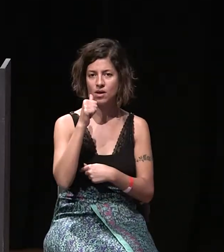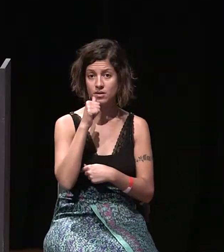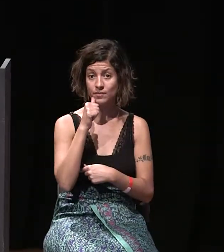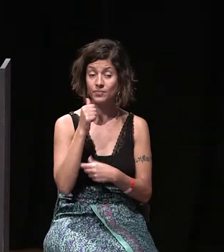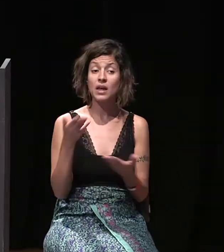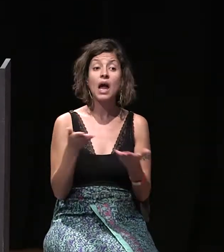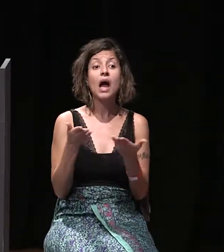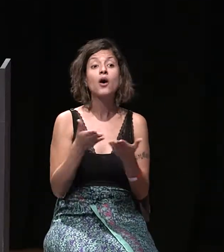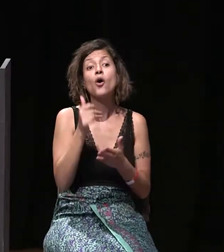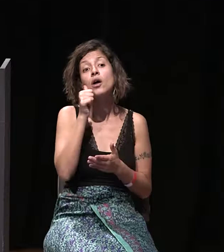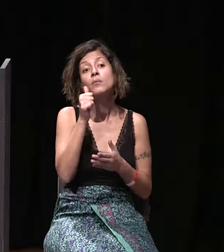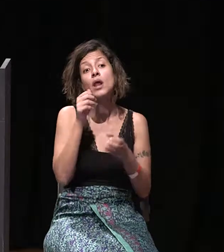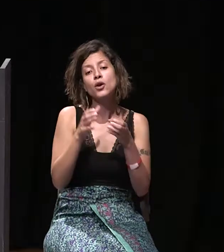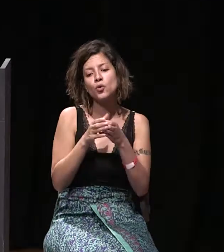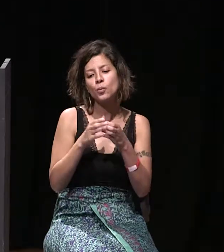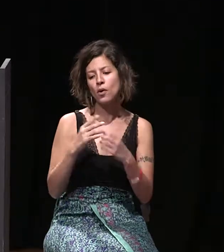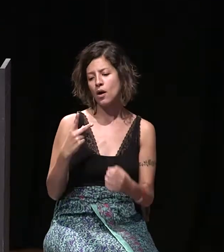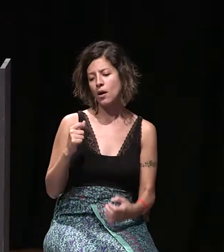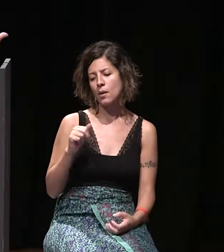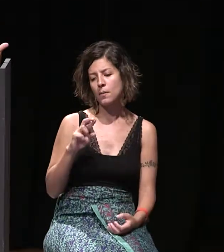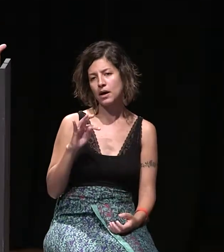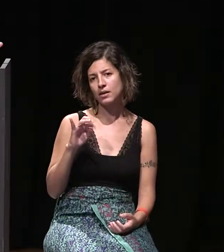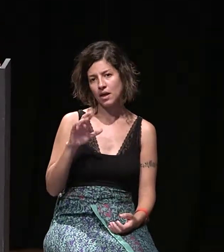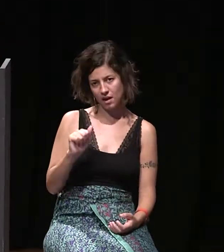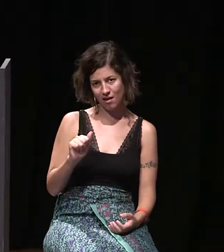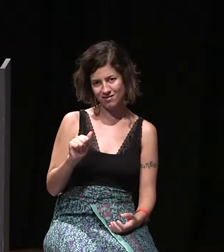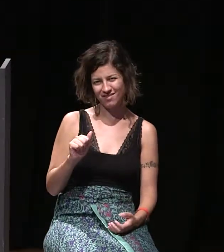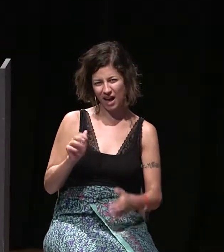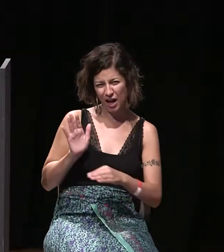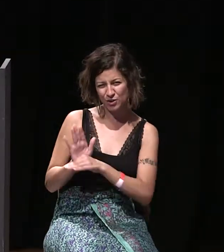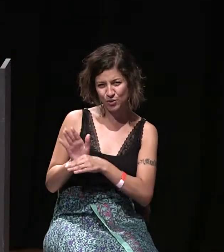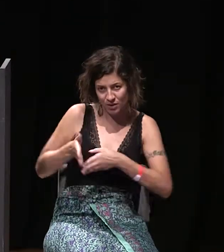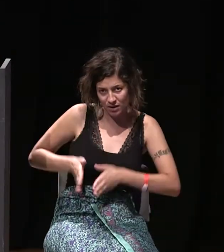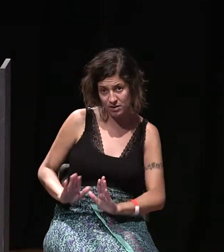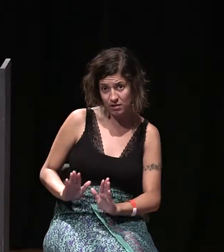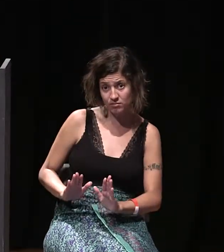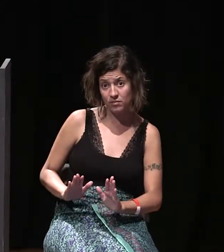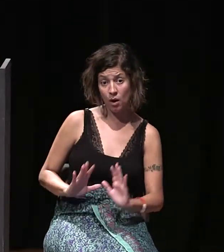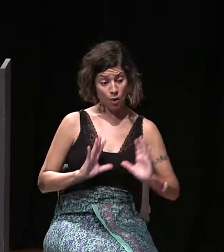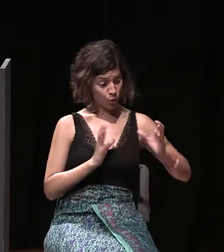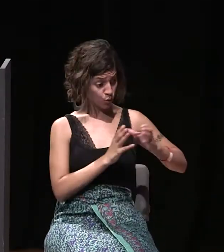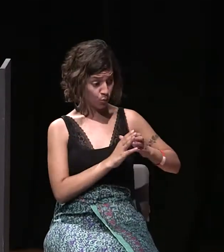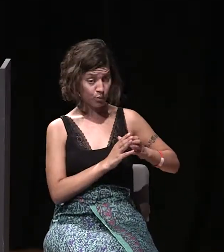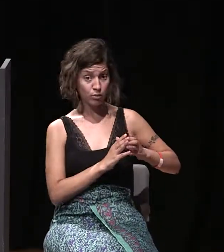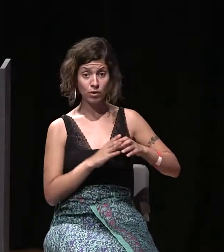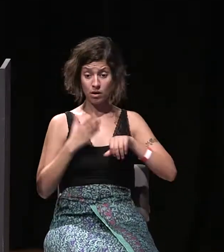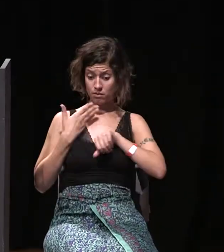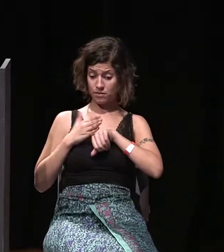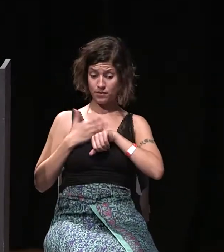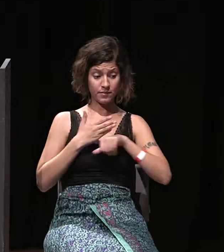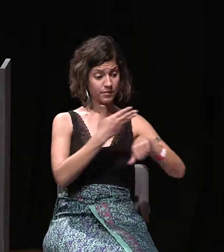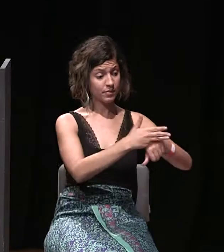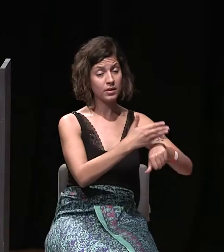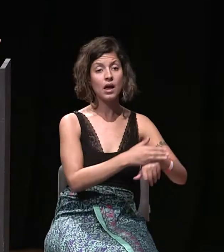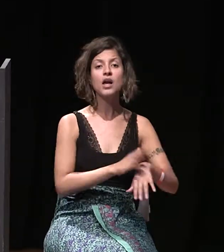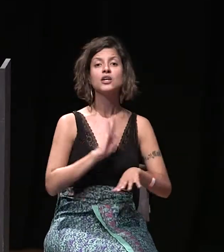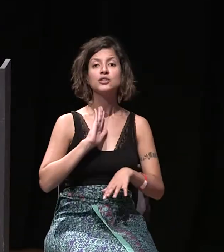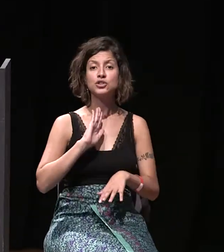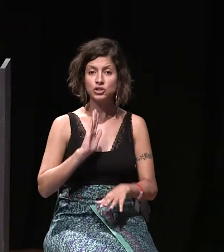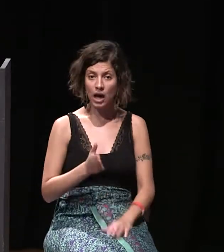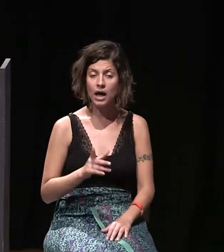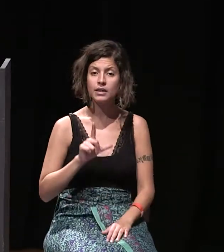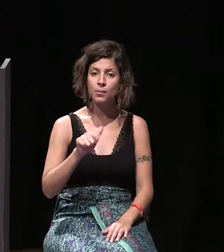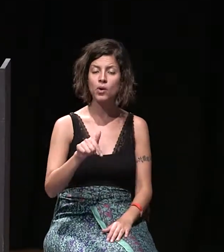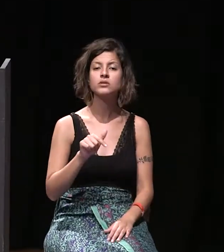processo de treinamento. Eu já fui treinada e estou treinando o restante da equipe para fazer a inserção do DIU e favorecer